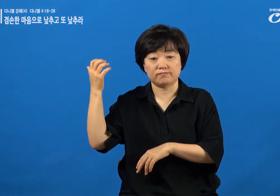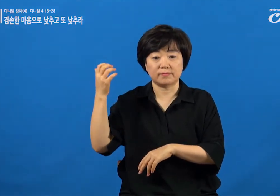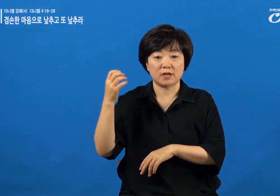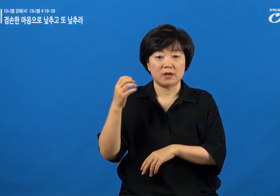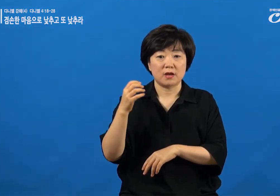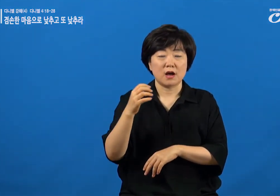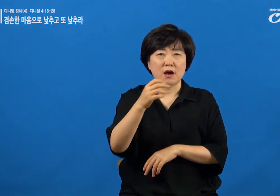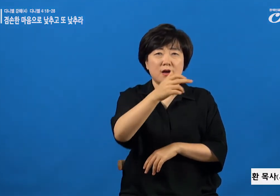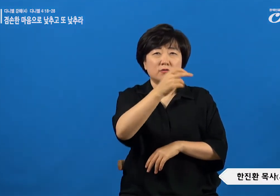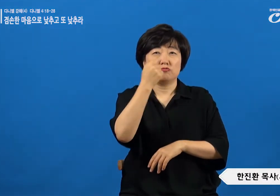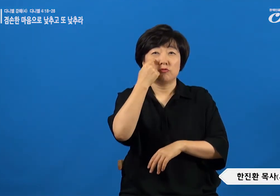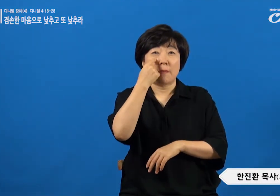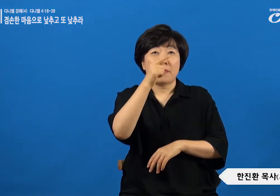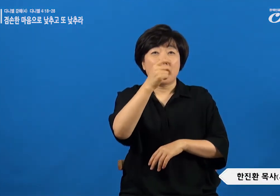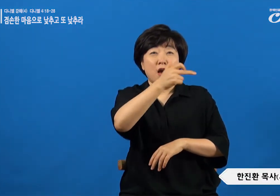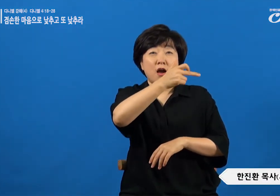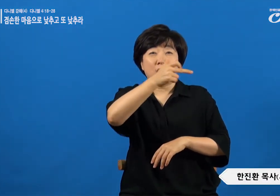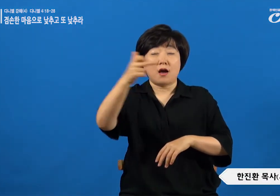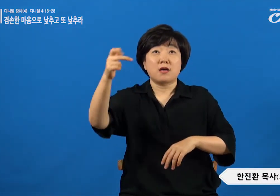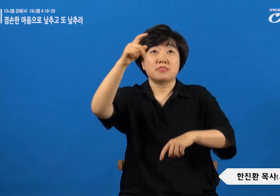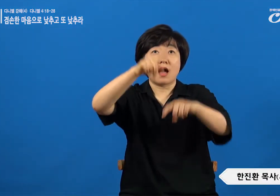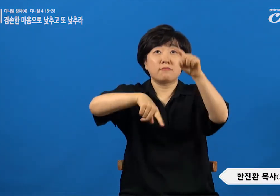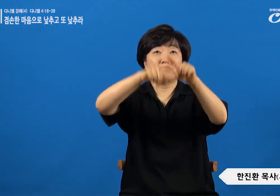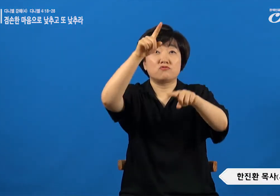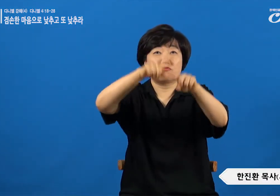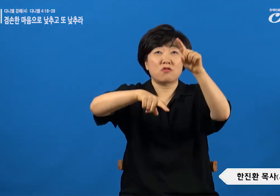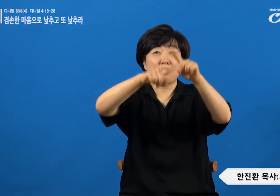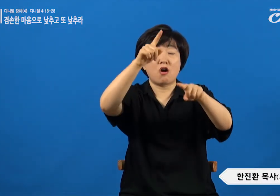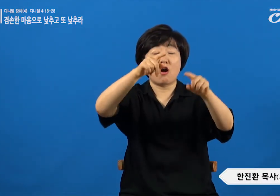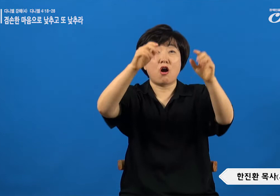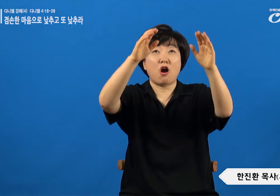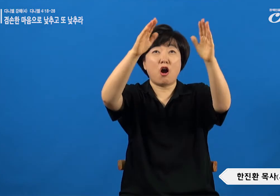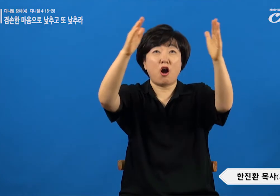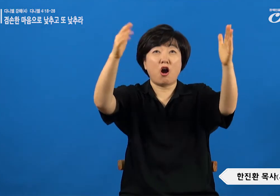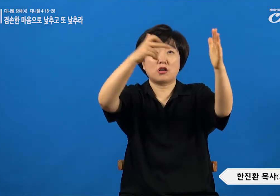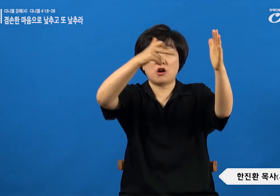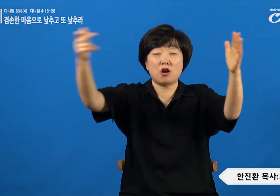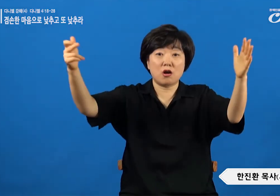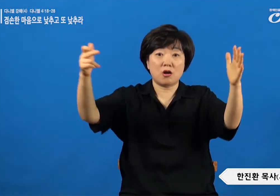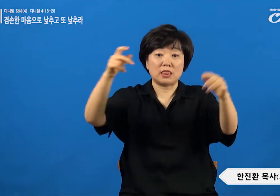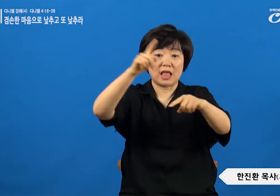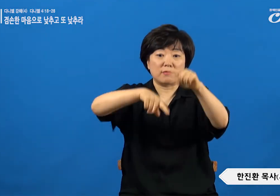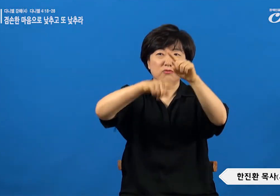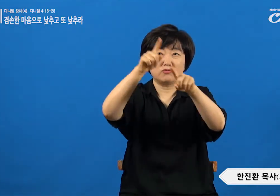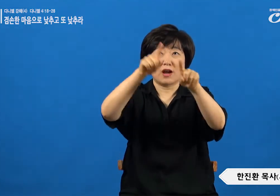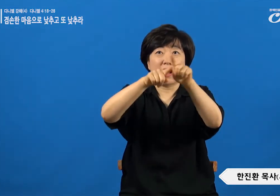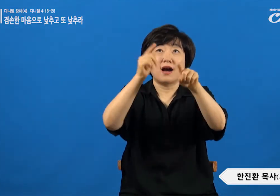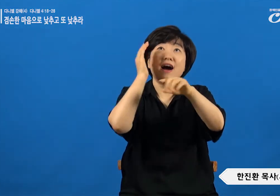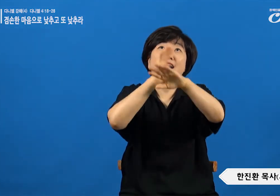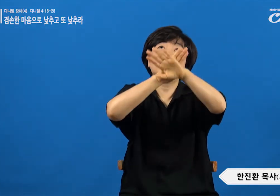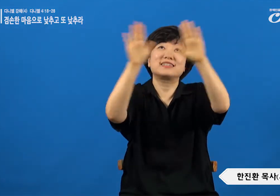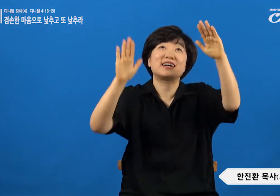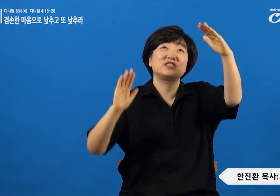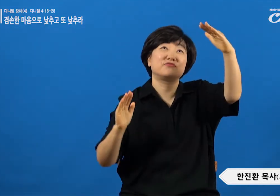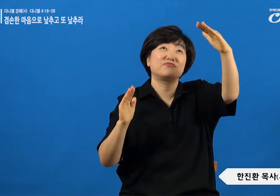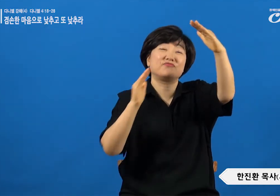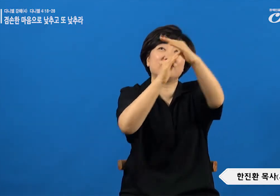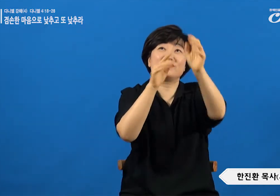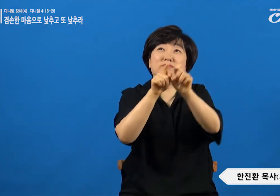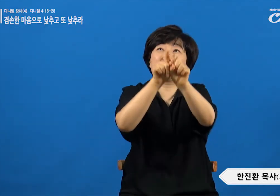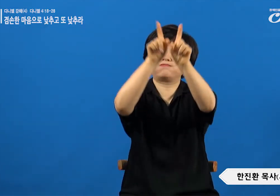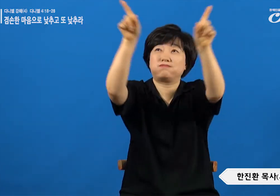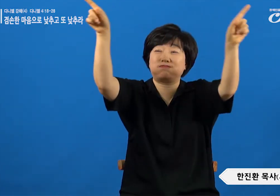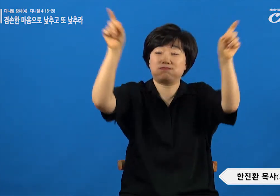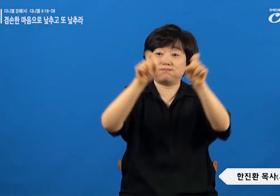나무가 나타났습니다. 나무가 어찌나 큰지 끝은 하늘까지 닿아 있고,